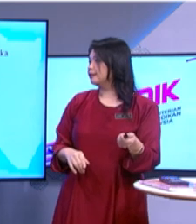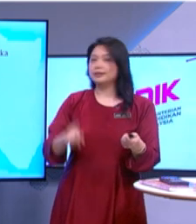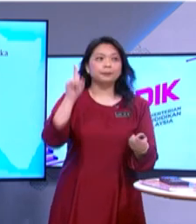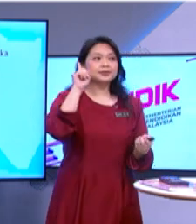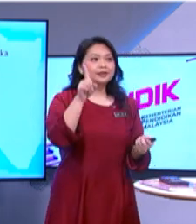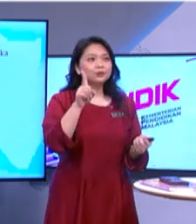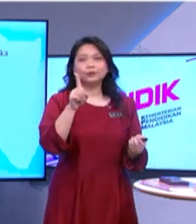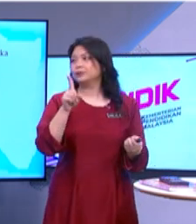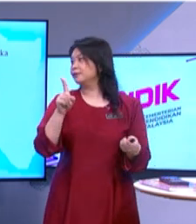hai bos